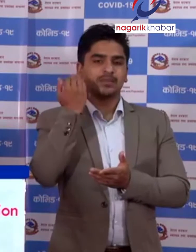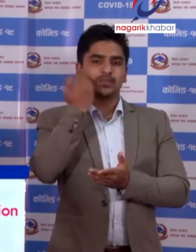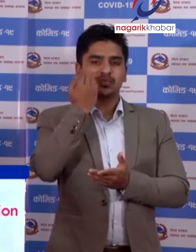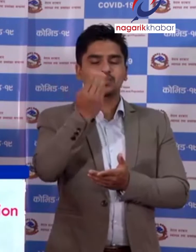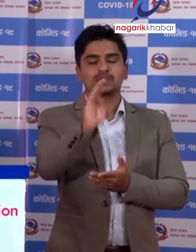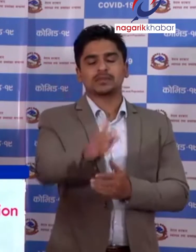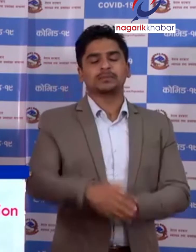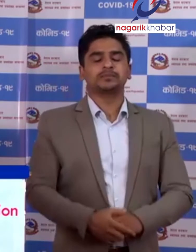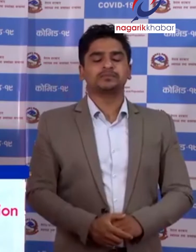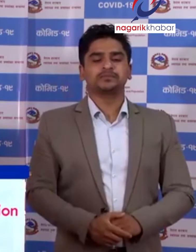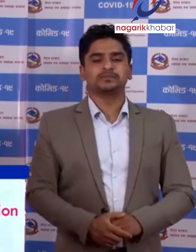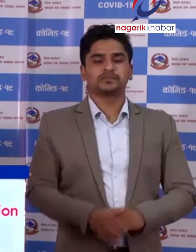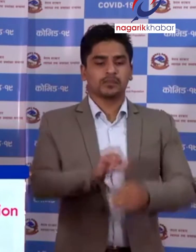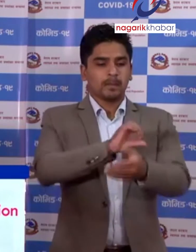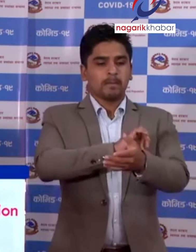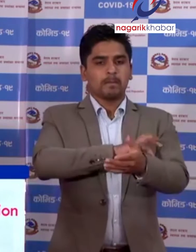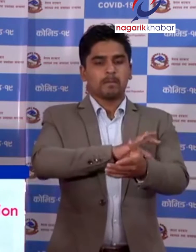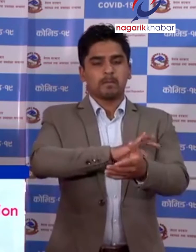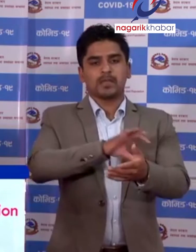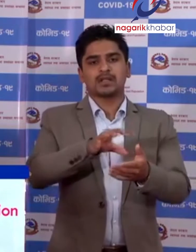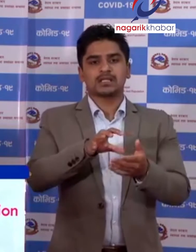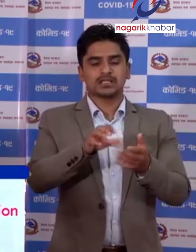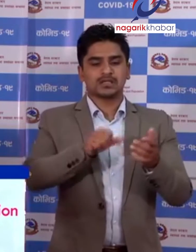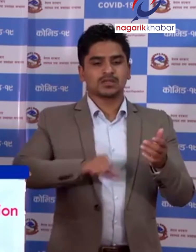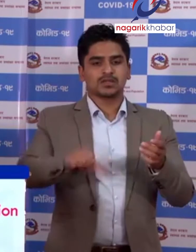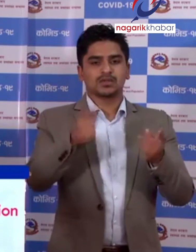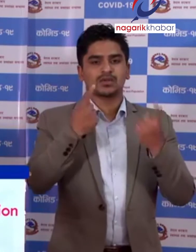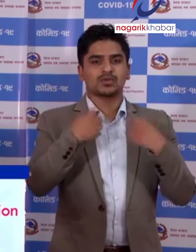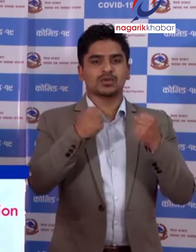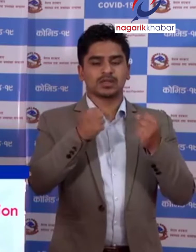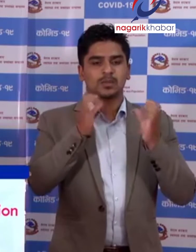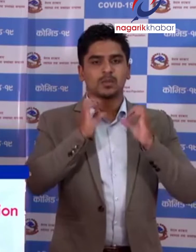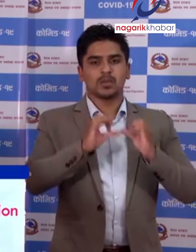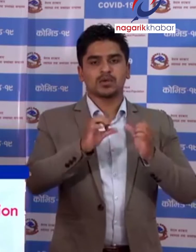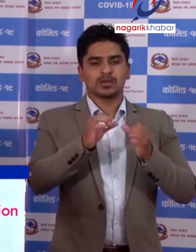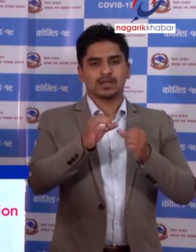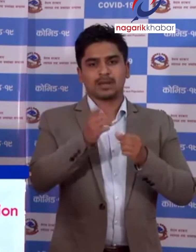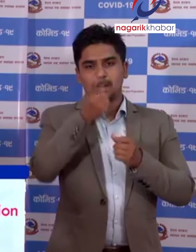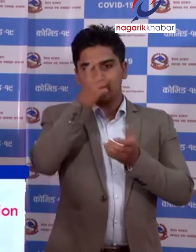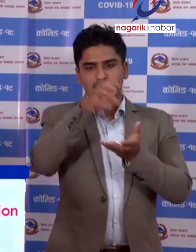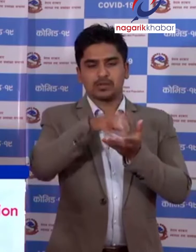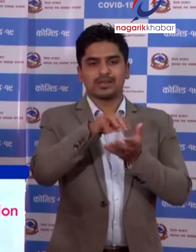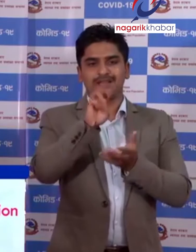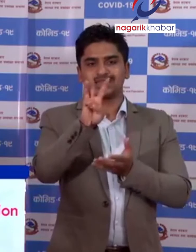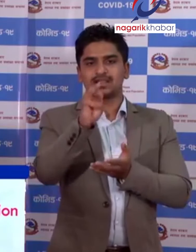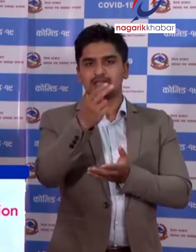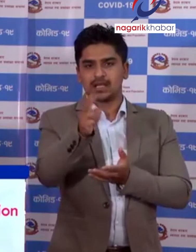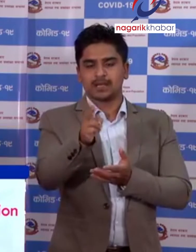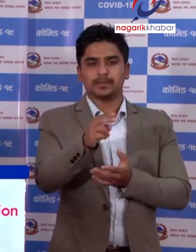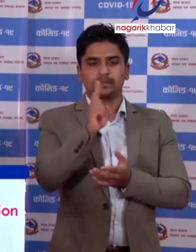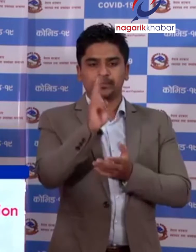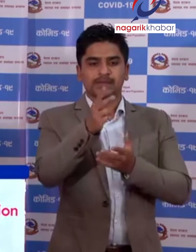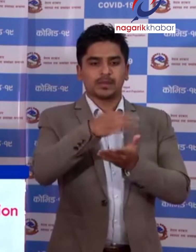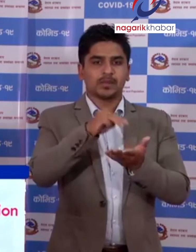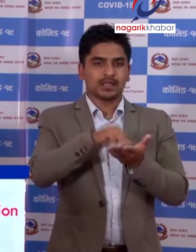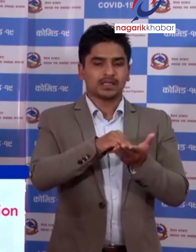हुनुहुन्छ। प्रादेशिक जनस्वास्थ्य प्रयोगशाला भरतपुरमा 30 जना,